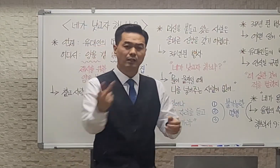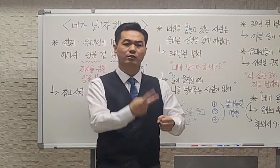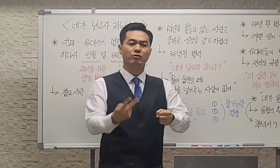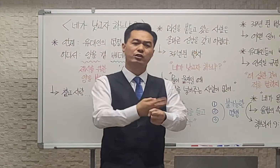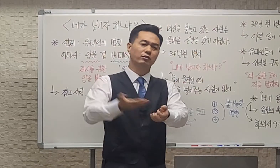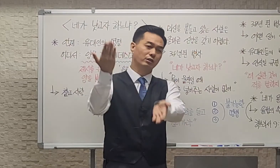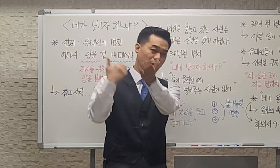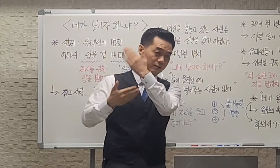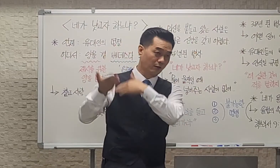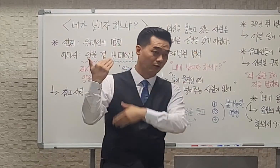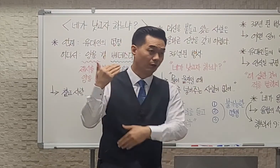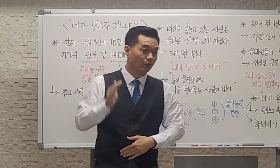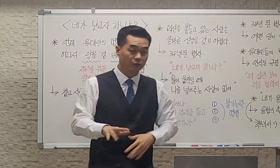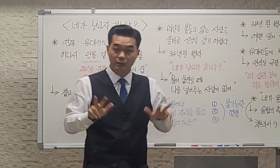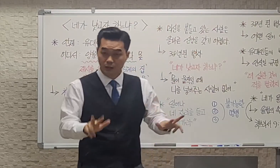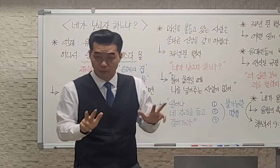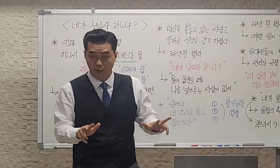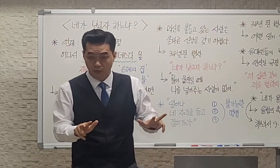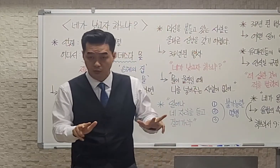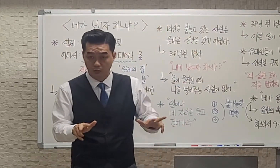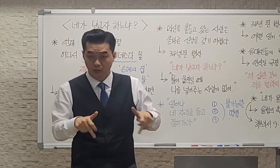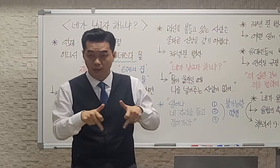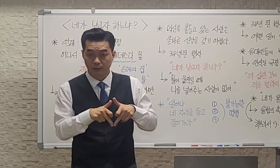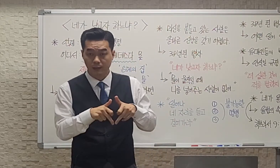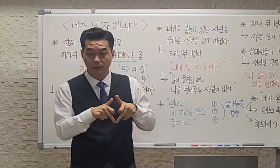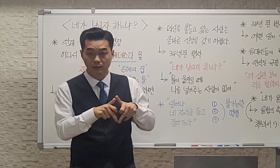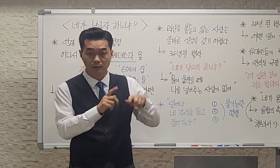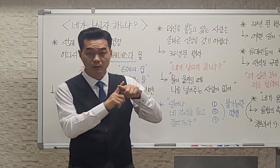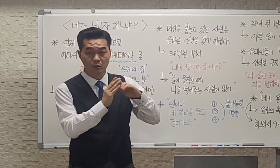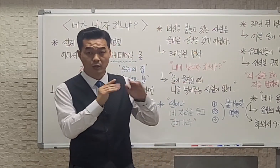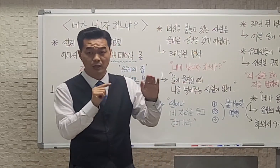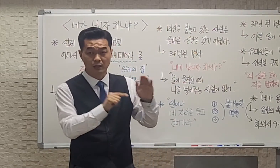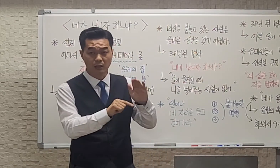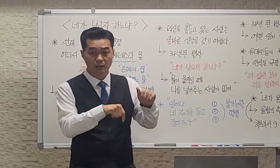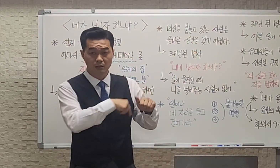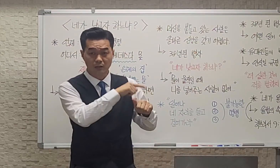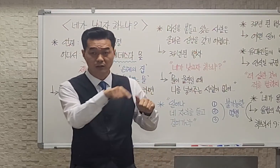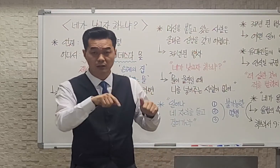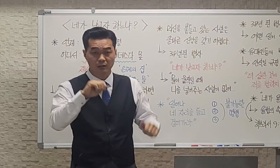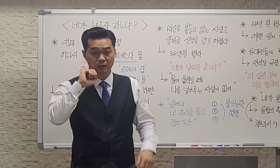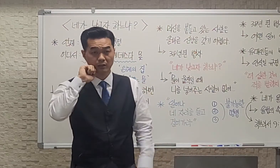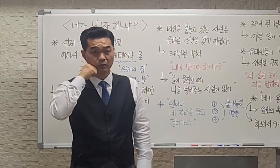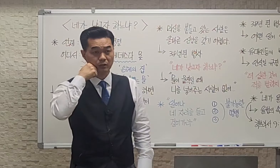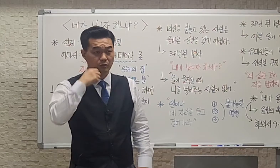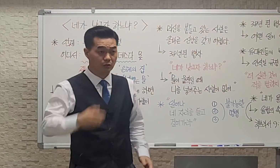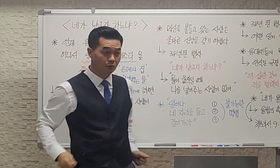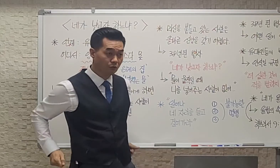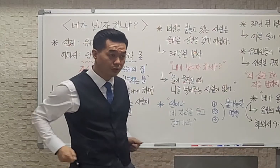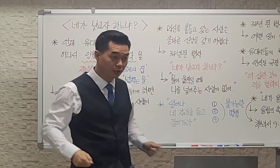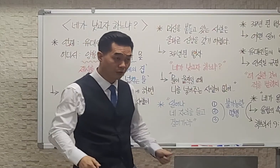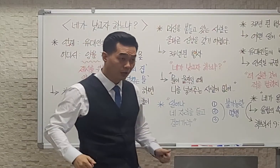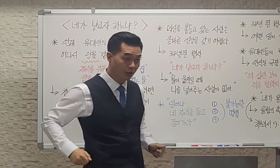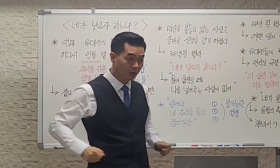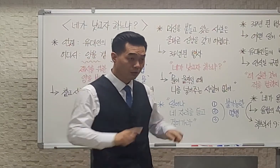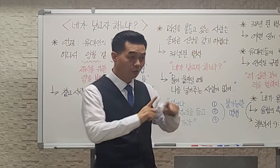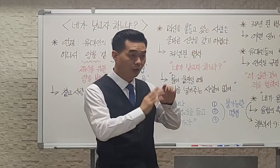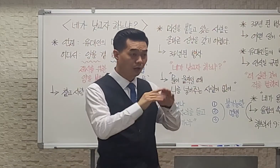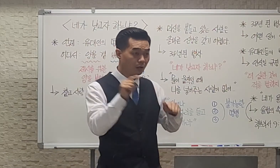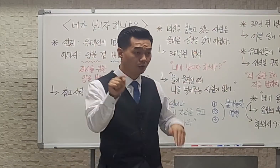지났어요. 2000년이 지났어요. 근데 지금도 장애인은 교회 가기가 상황이 어려워요. 휠체어가 교회에